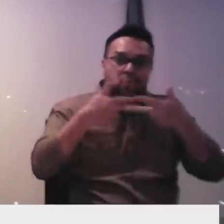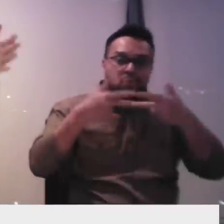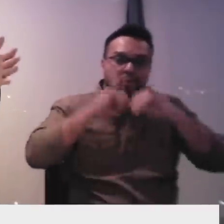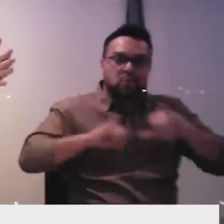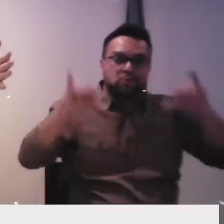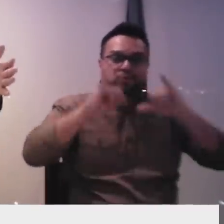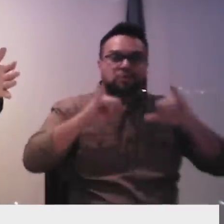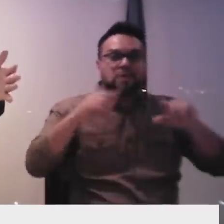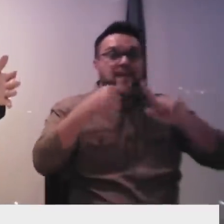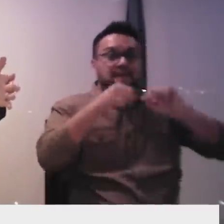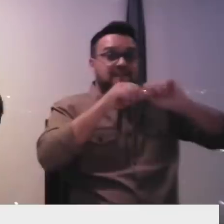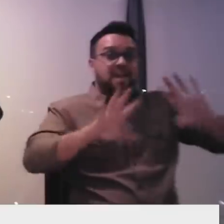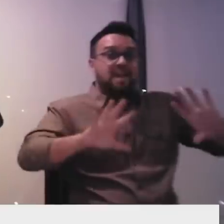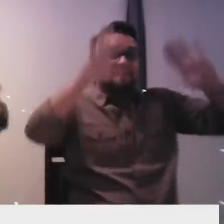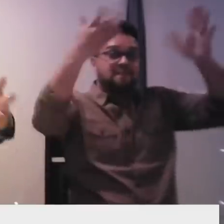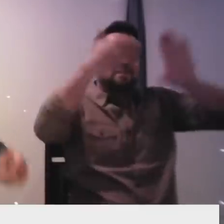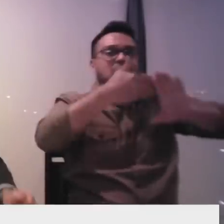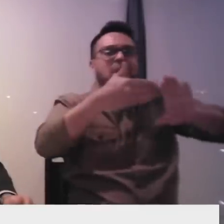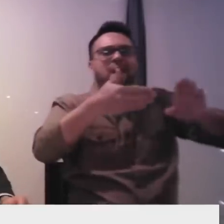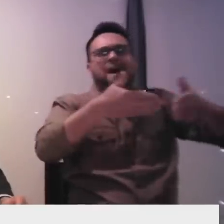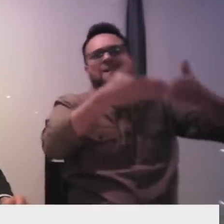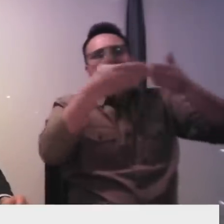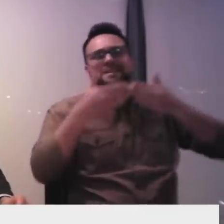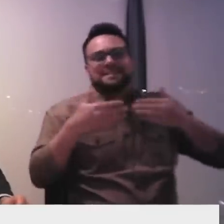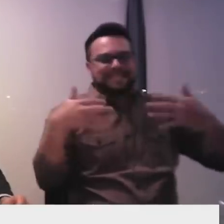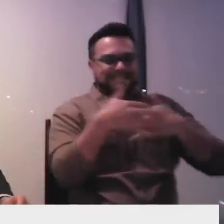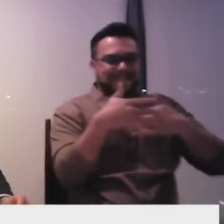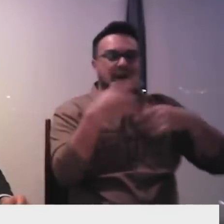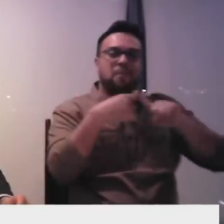um evento lá afastado da cidade, porque foi também a inauguração